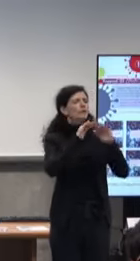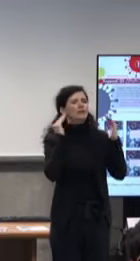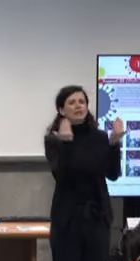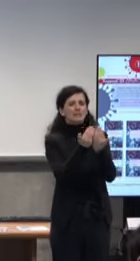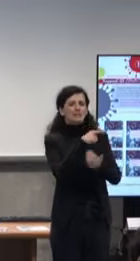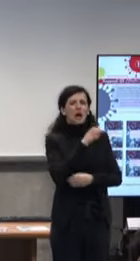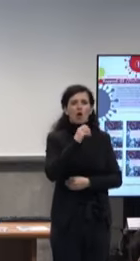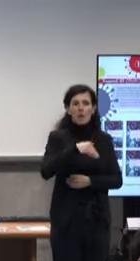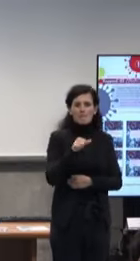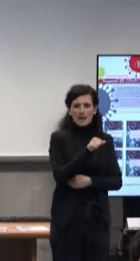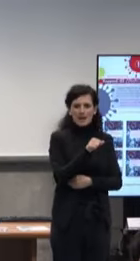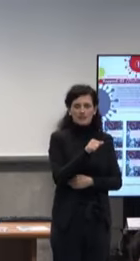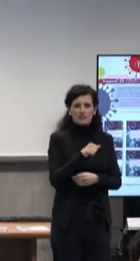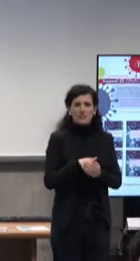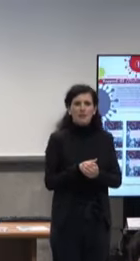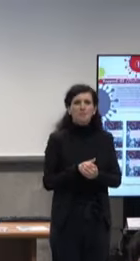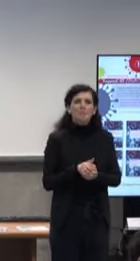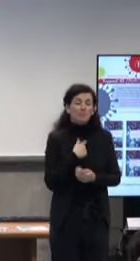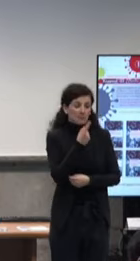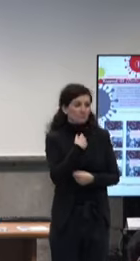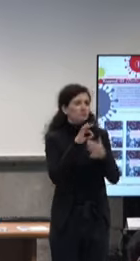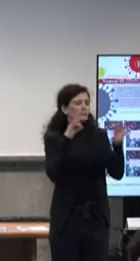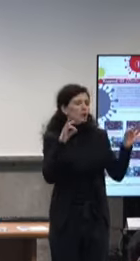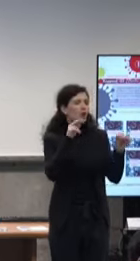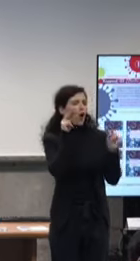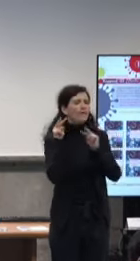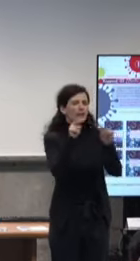di ms spero di aver letto giusto la definizione